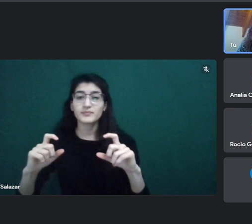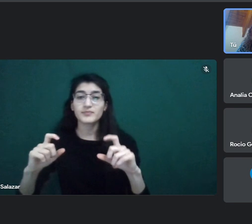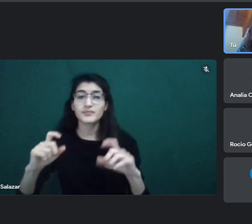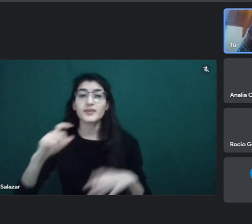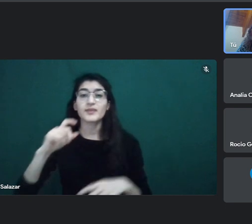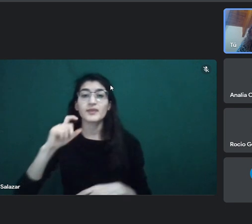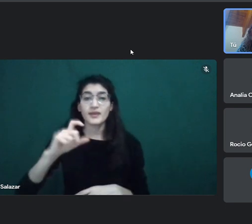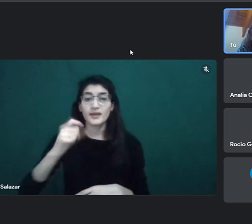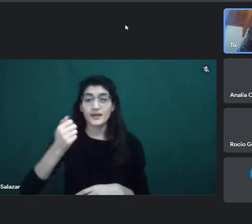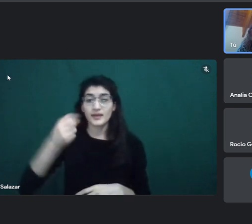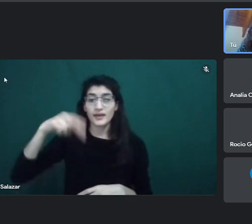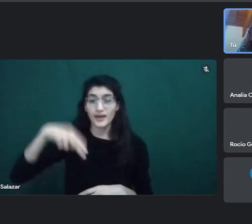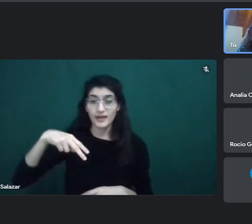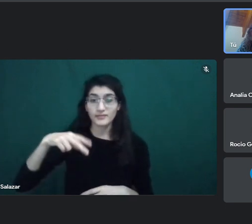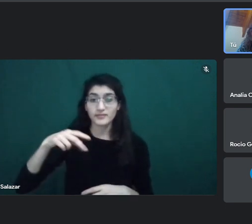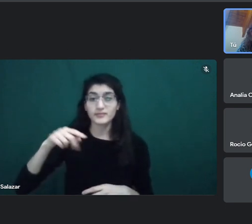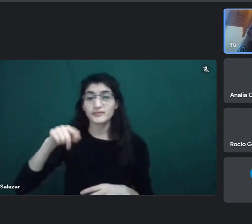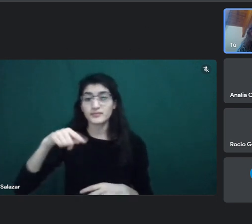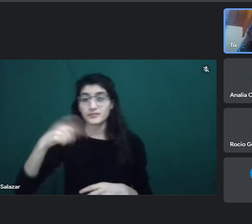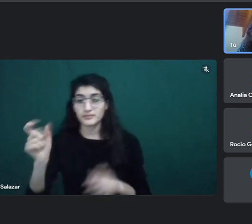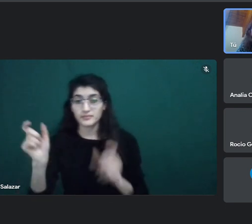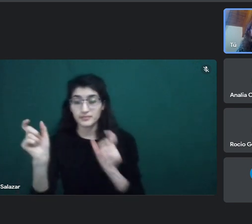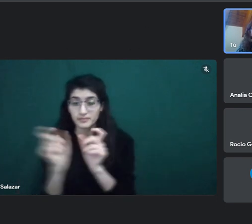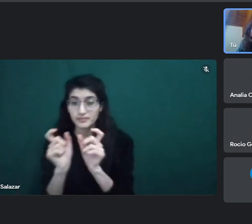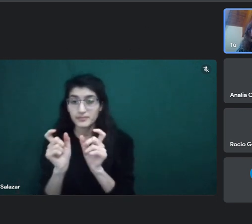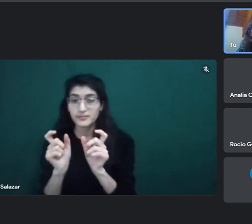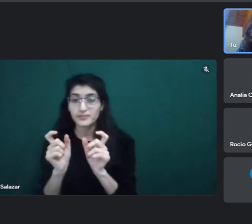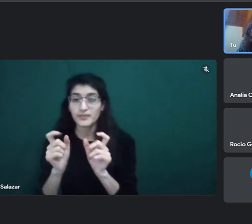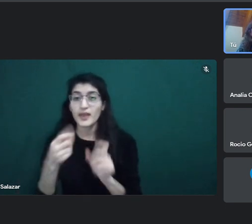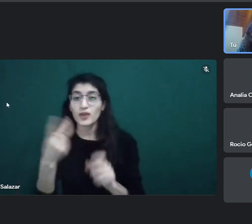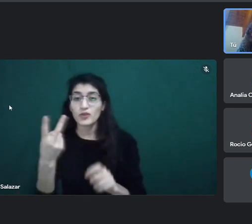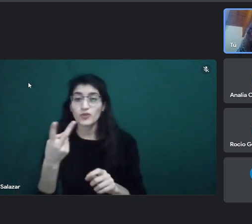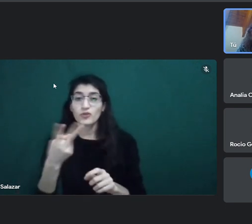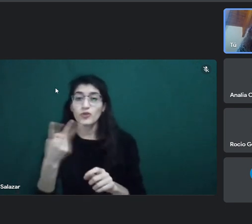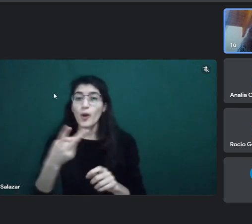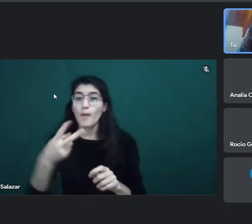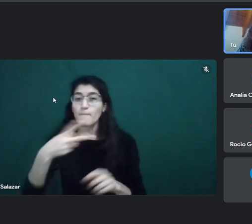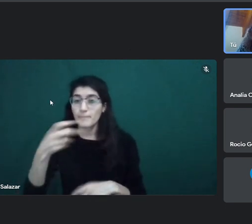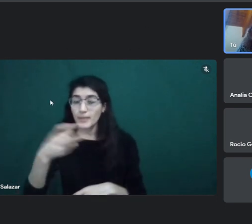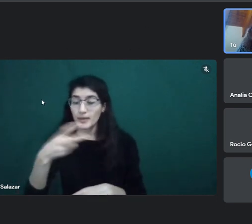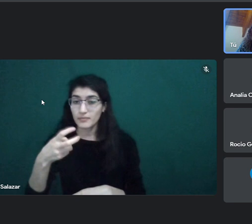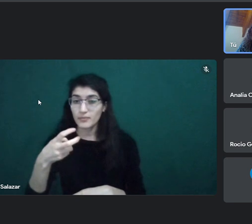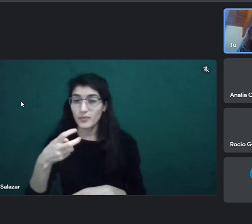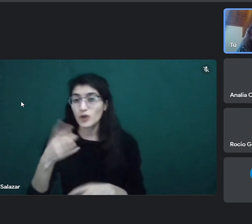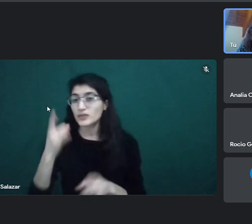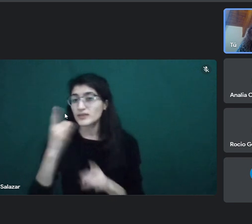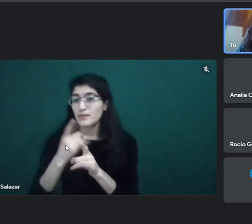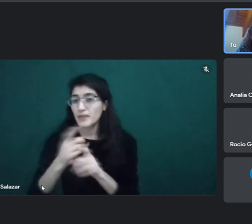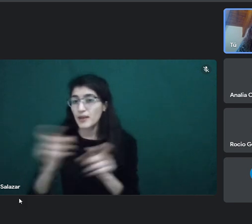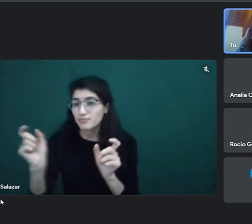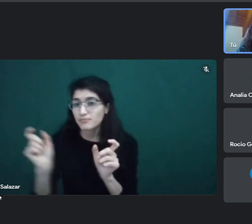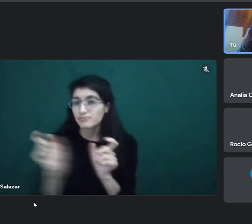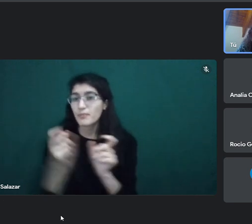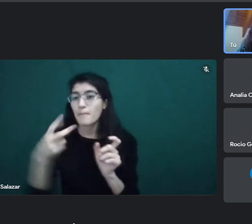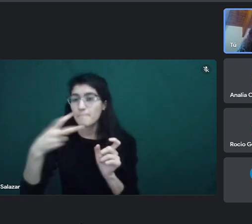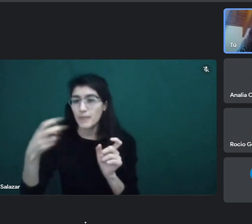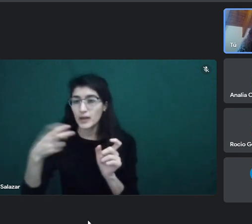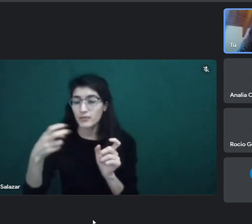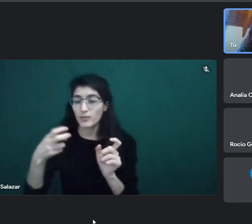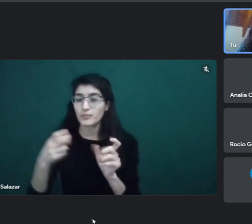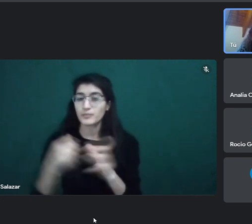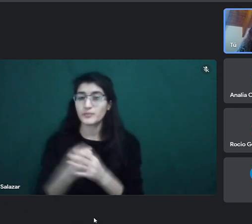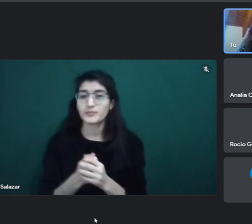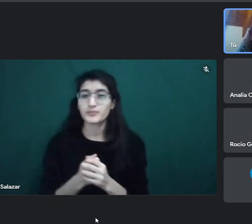¿sí? Son dos verbos. ¿Ven que es un verbo modal? Nunca está solo. Siempre tiene que haber otro verbo más. ¿Cuál es el verbo